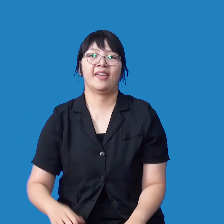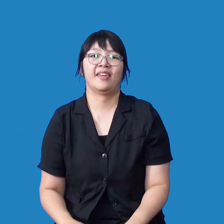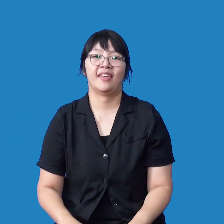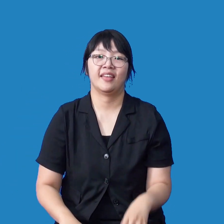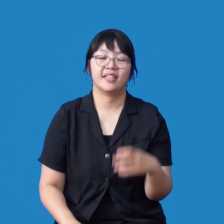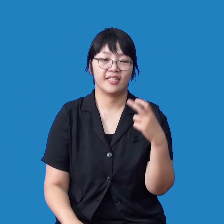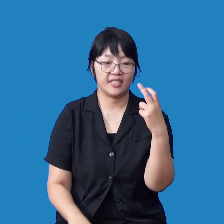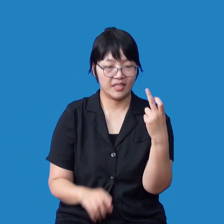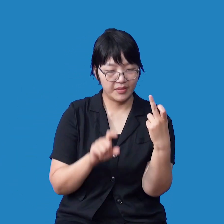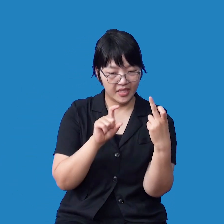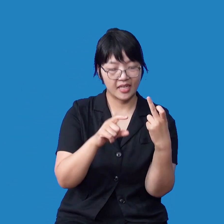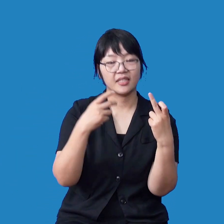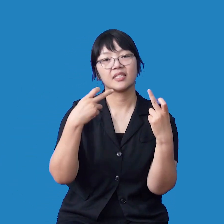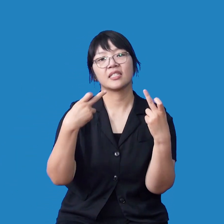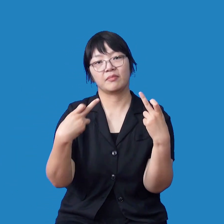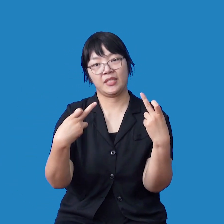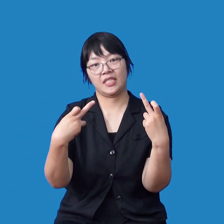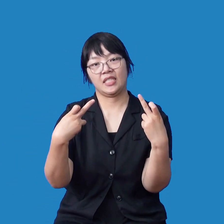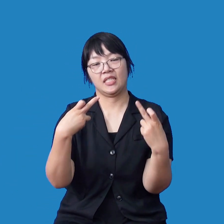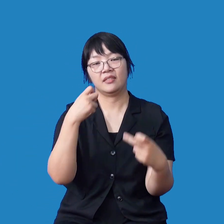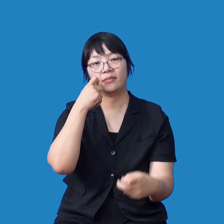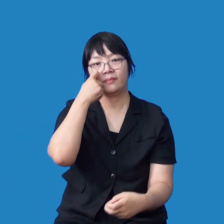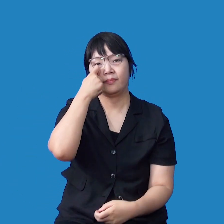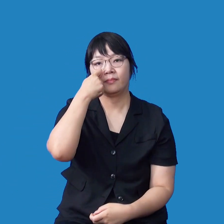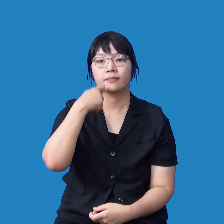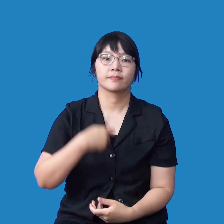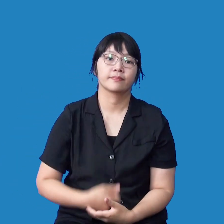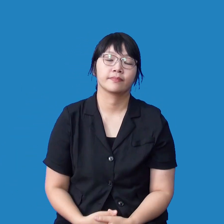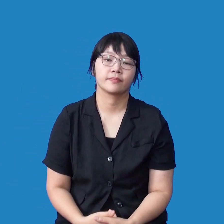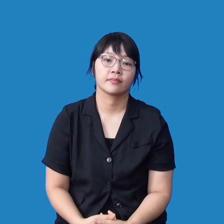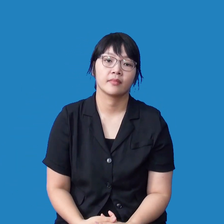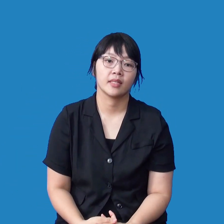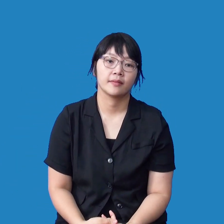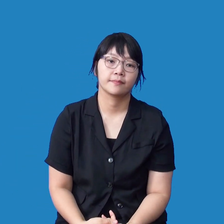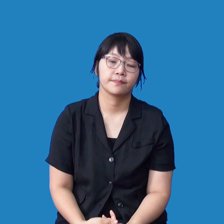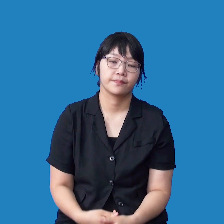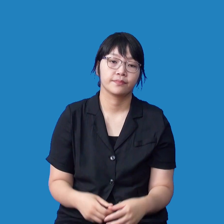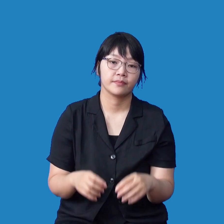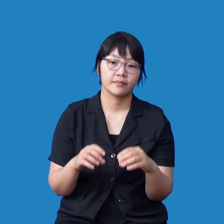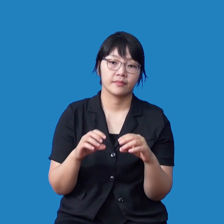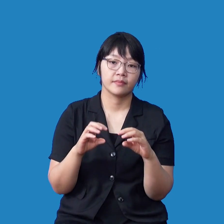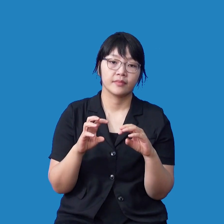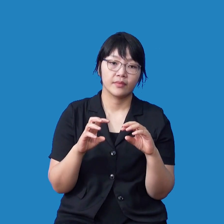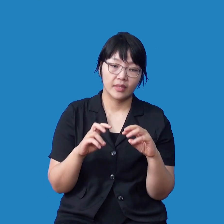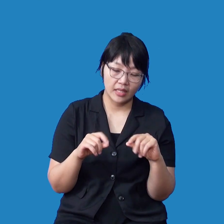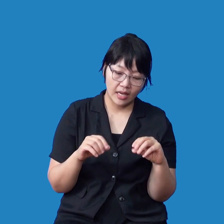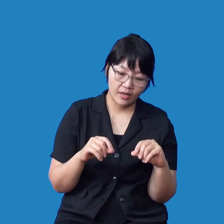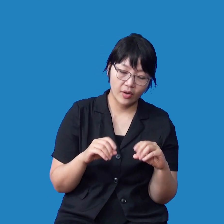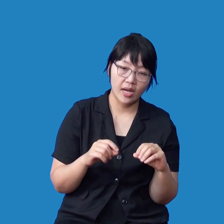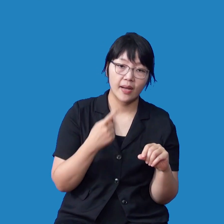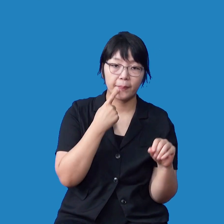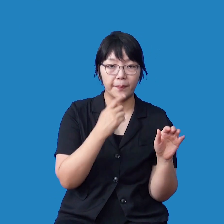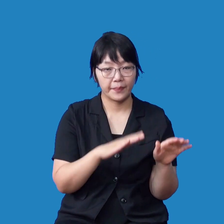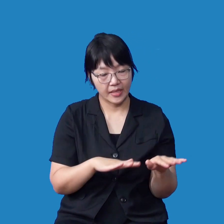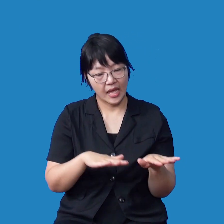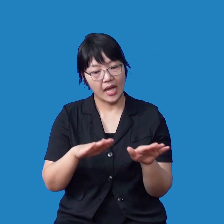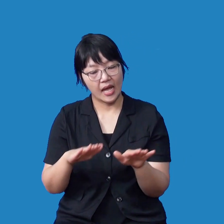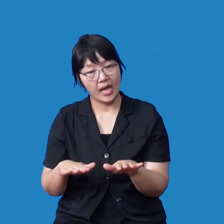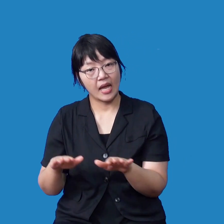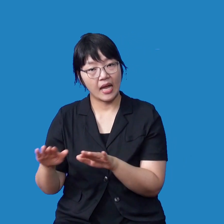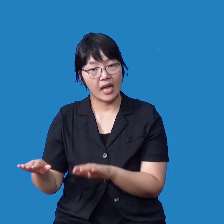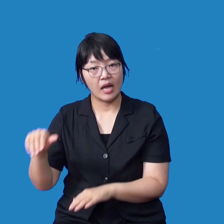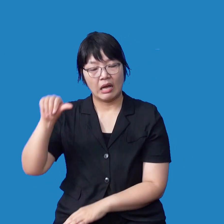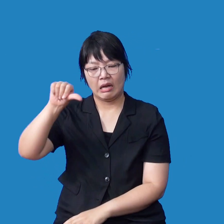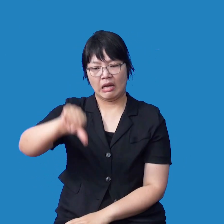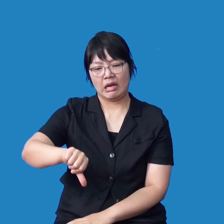12장 12절, 요한계시록 12장 12절 말씀을 함께 읽겠습니다. 다 같이 시작. 땅과